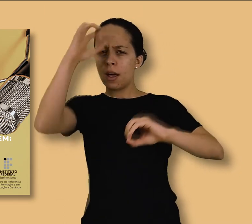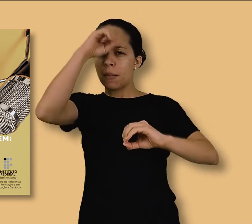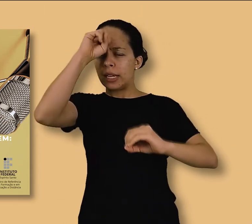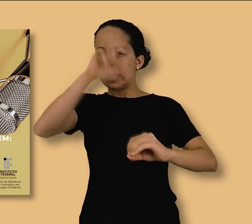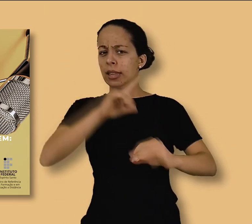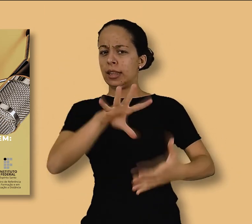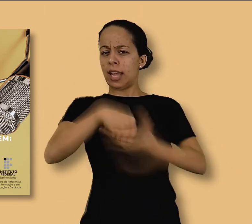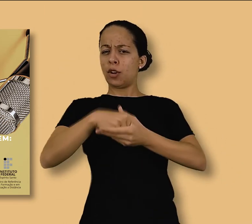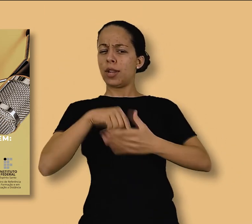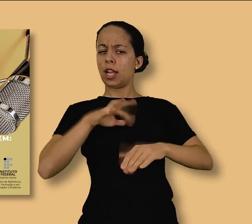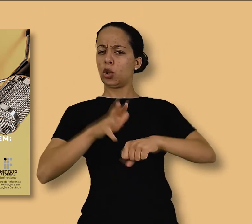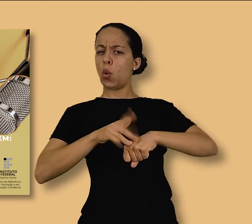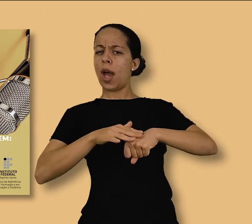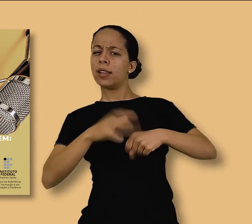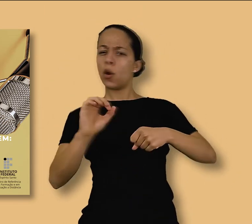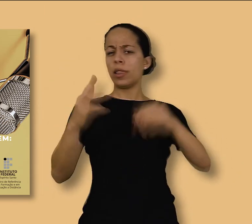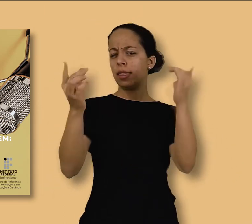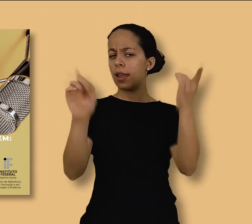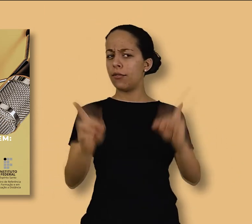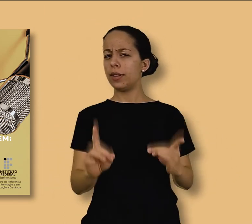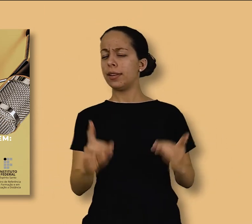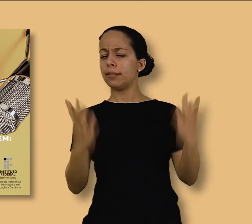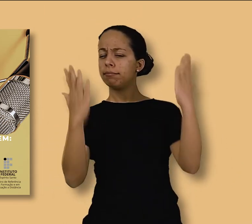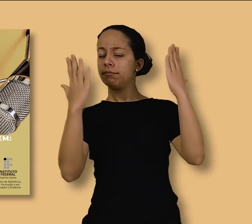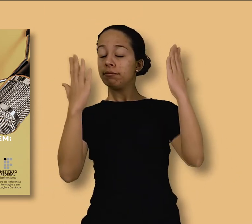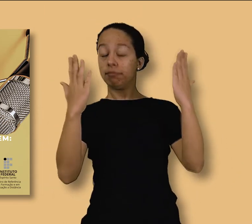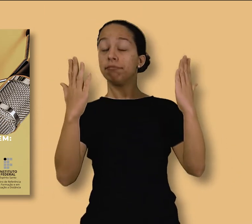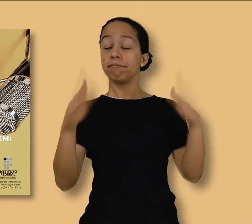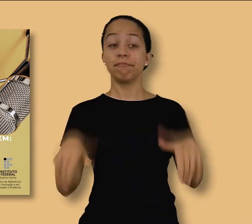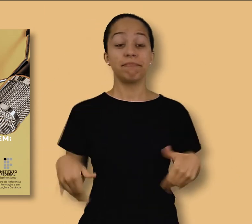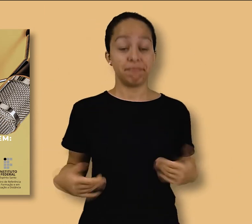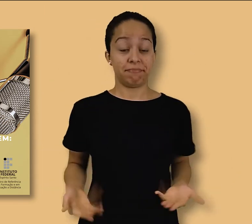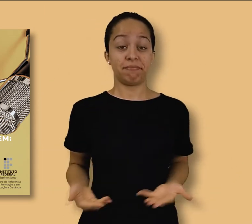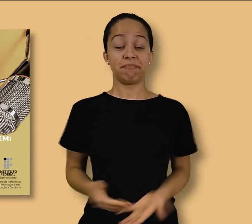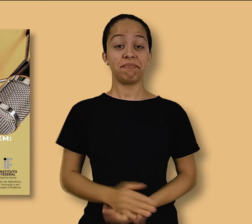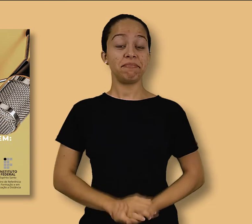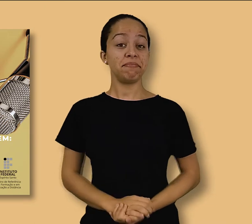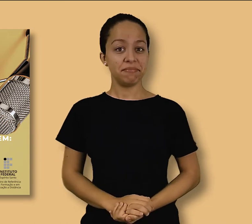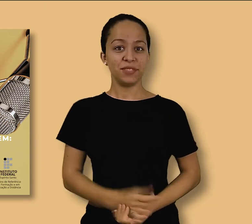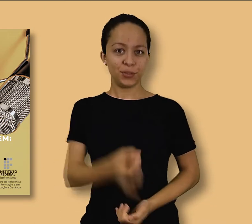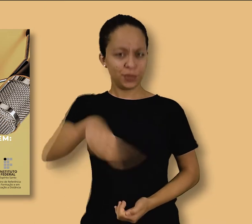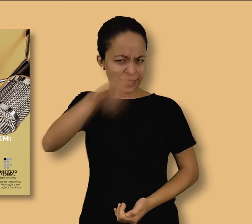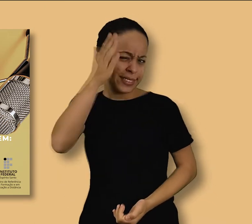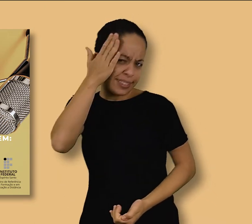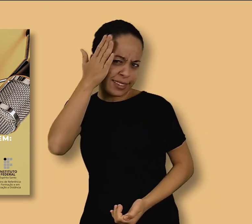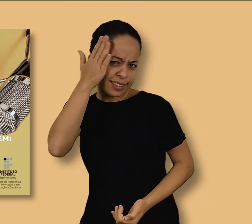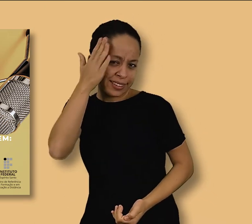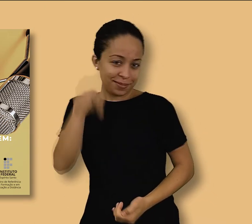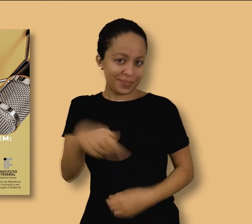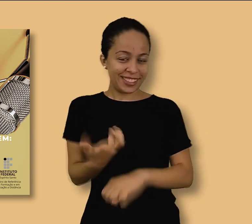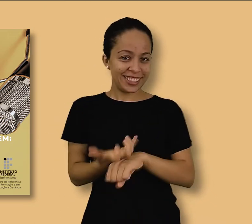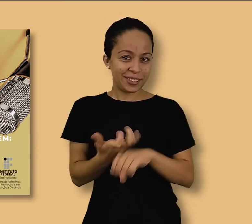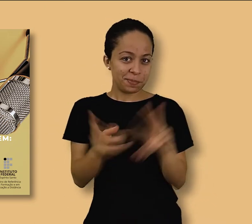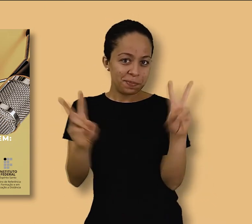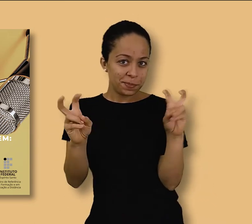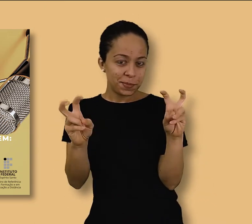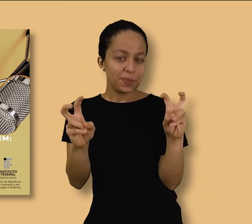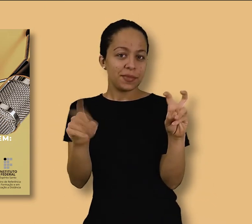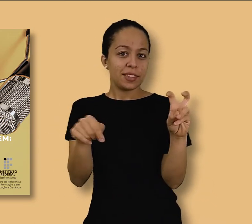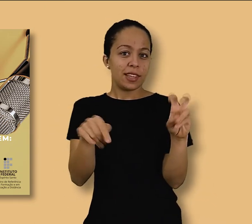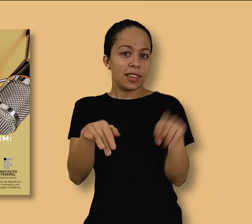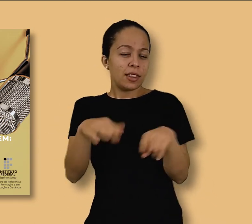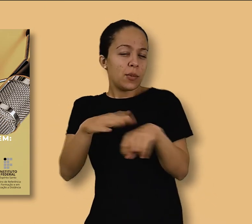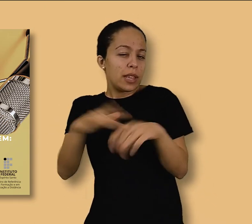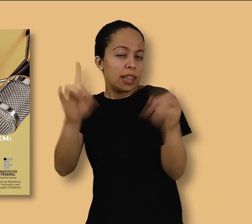nossa questão de debate fundamental nesse curso Ok então é e como vocês sabem nessa disciplina